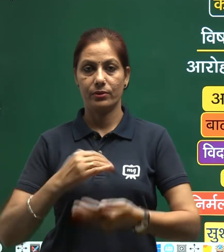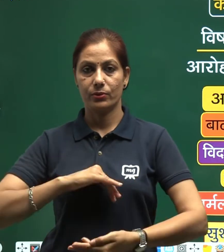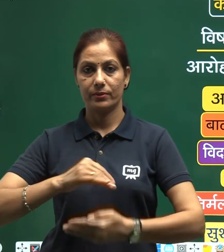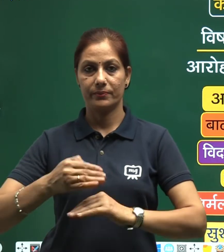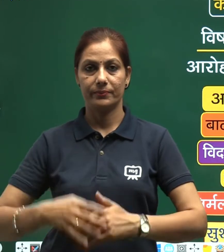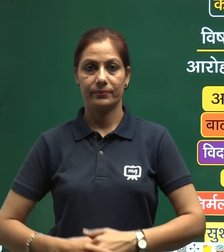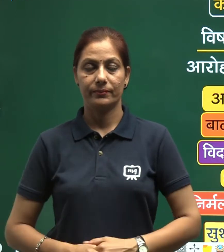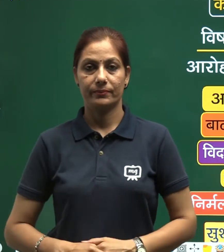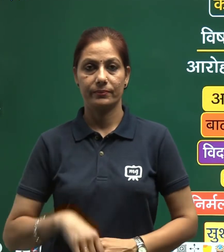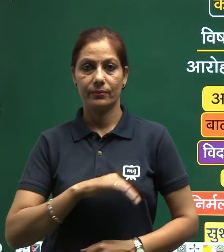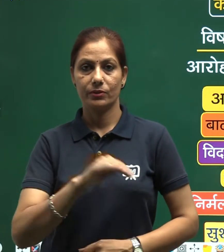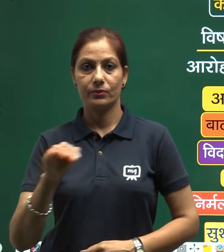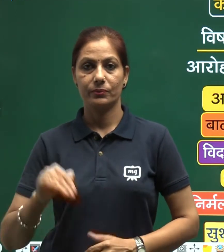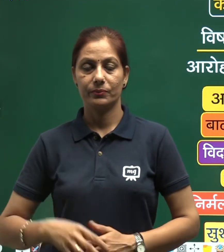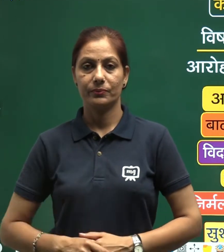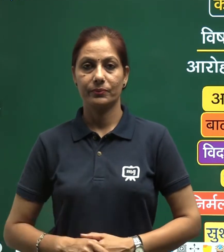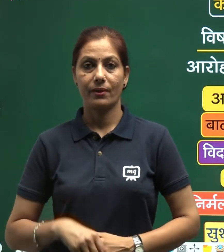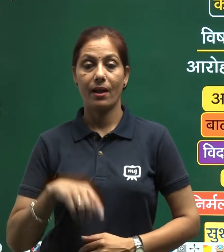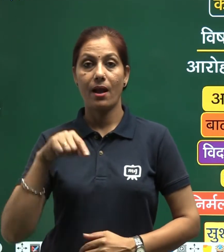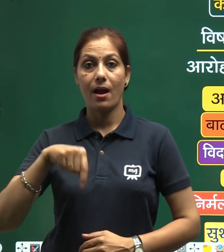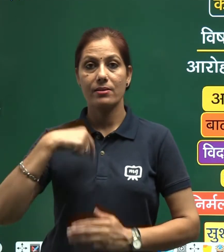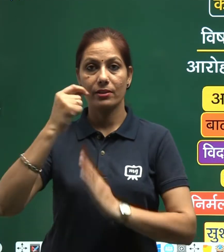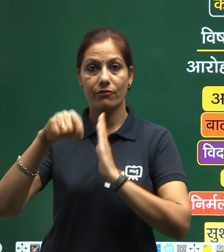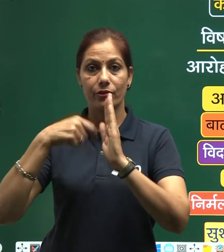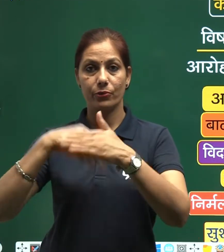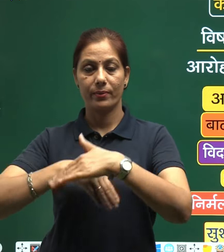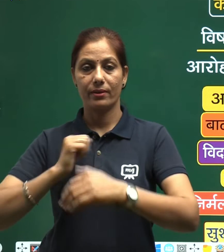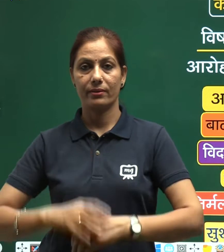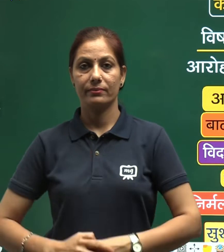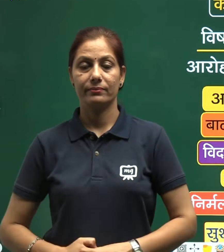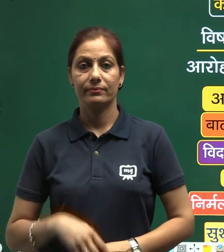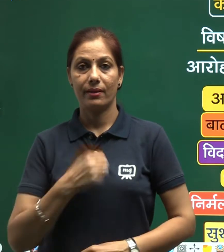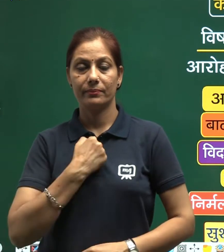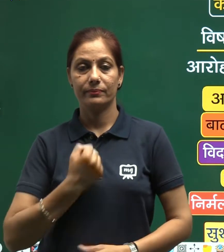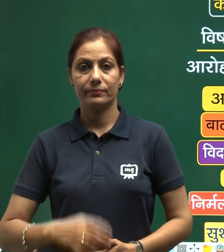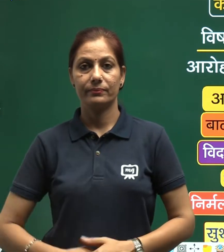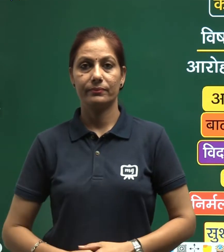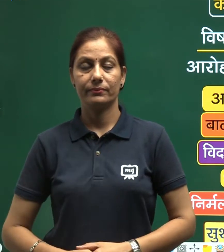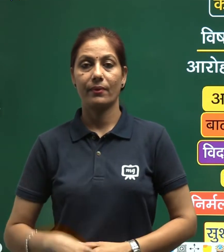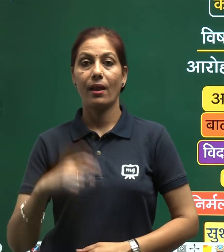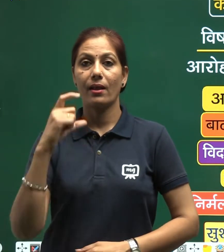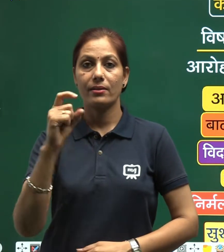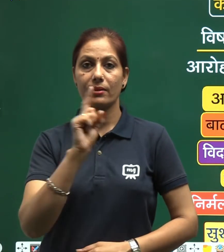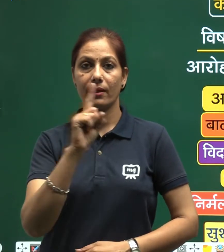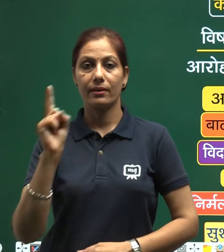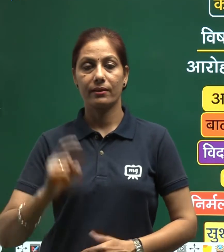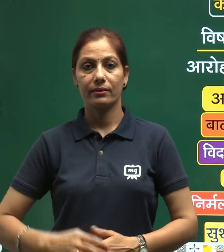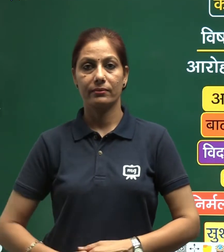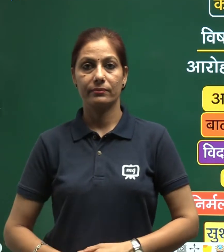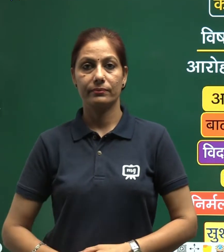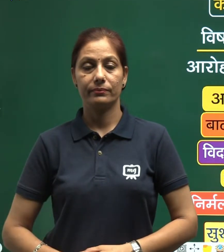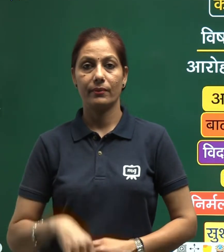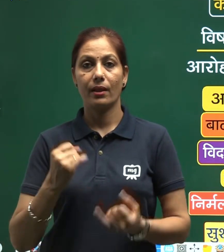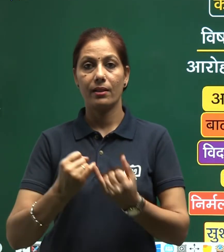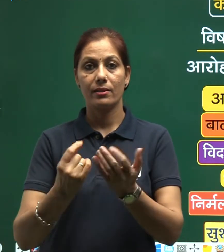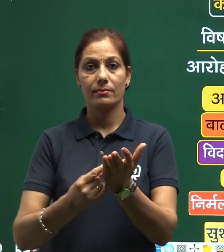चौधरी। बच्चों, आज के वीडियो में हम कक्षा 11 की